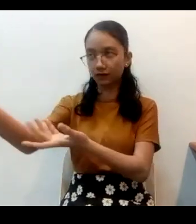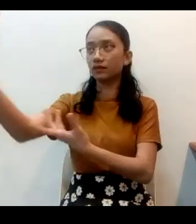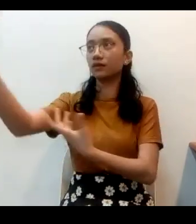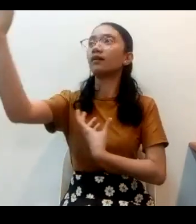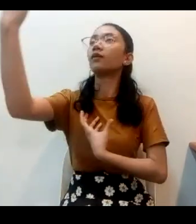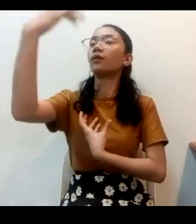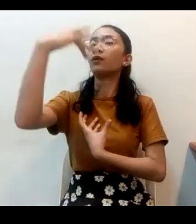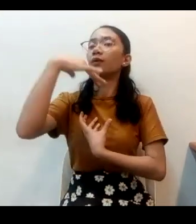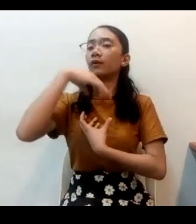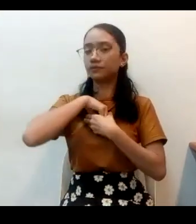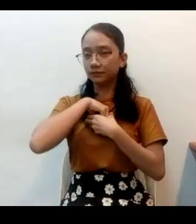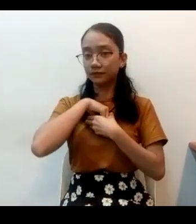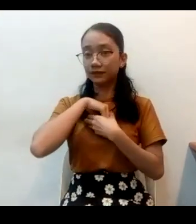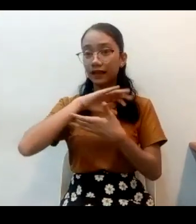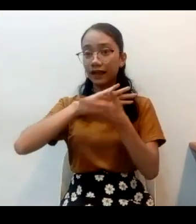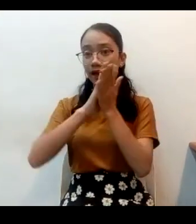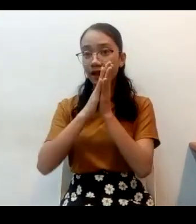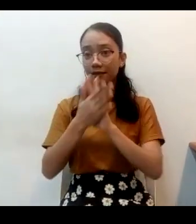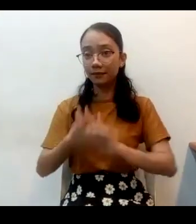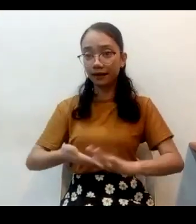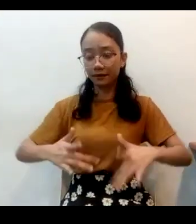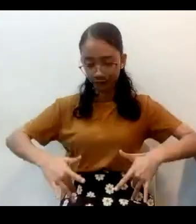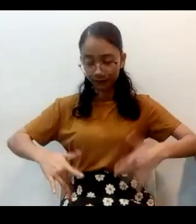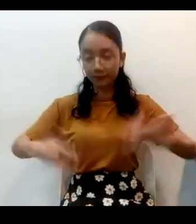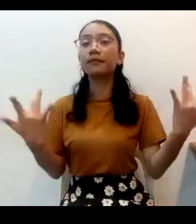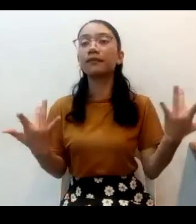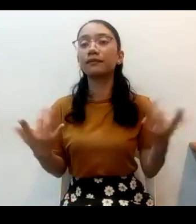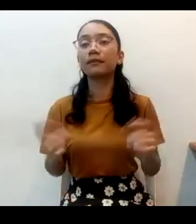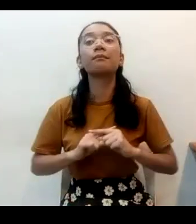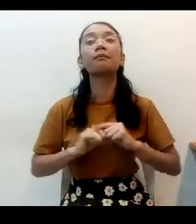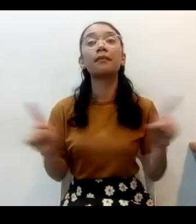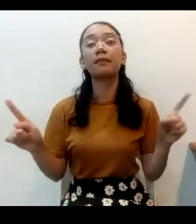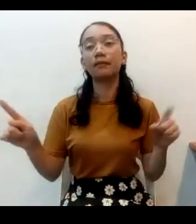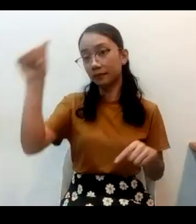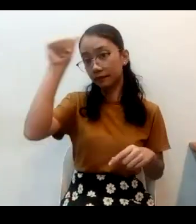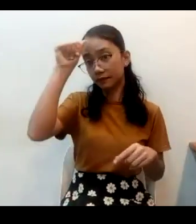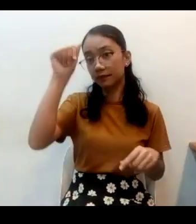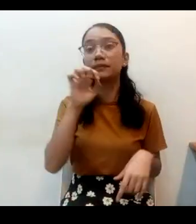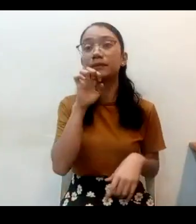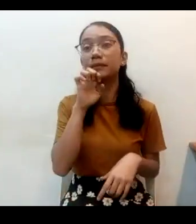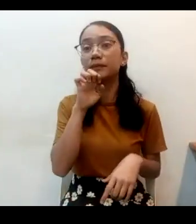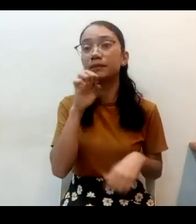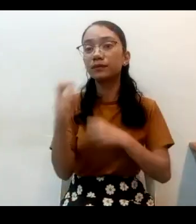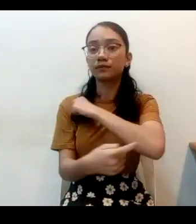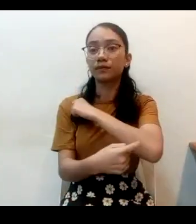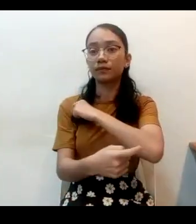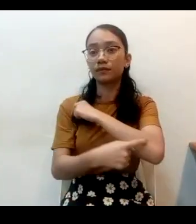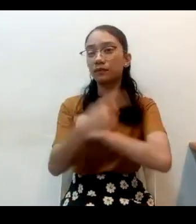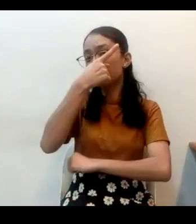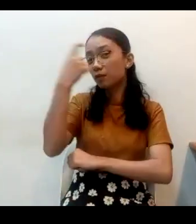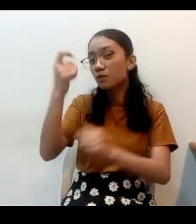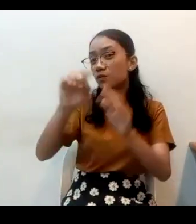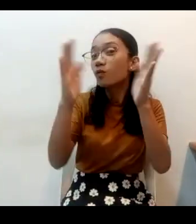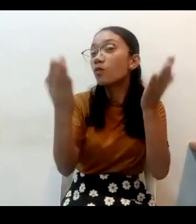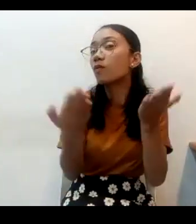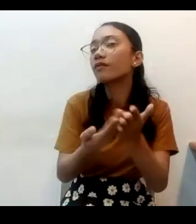living being. Kaya yung tao ay naging buhay na kaluluwa. But Adam and Eve were tempted because of the worldly things. Ngunit si Adan at Eva ay